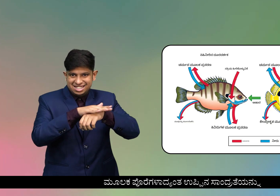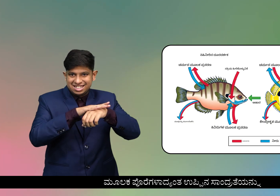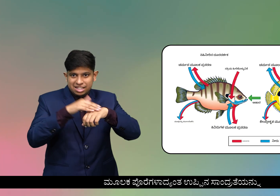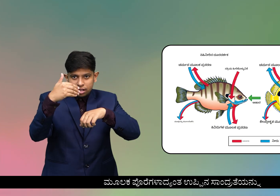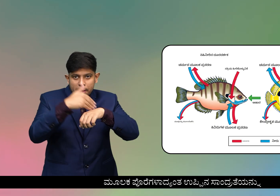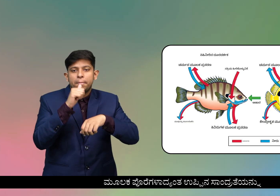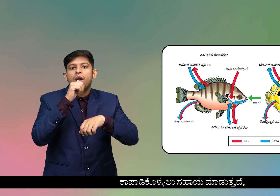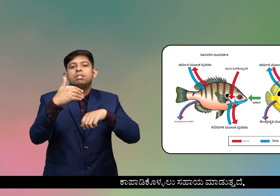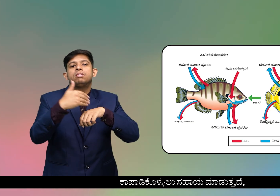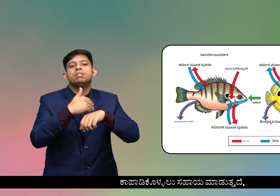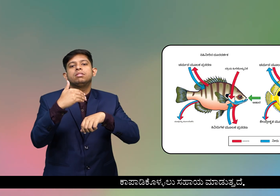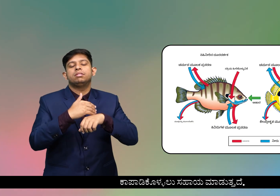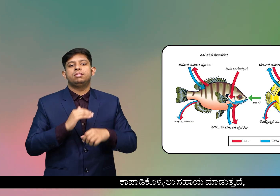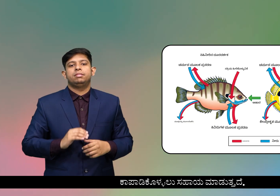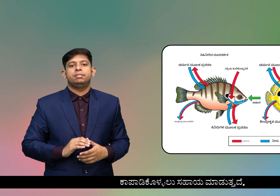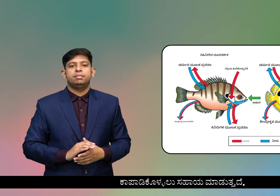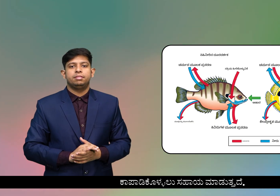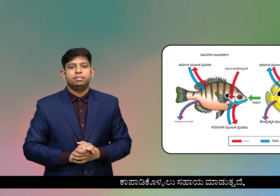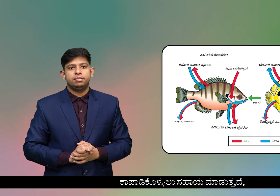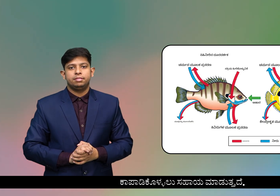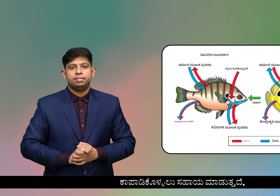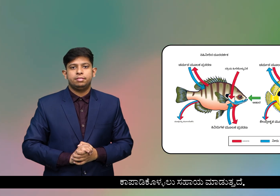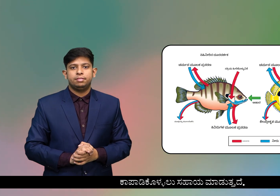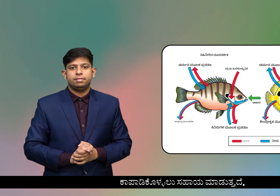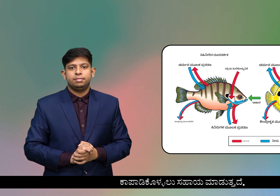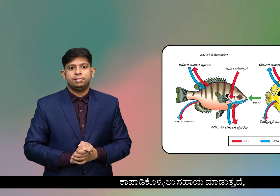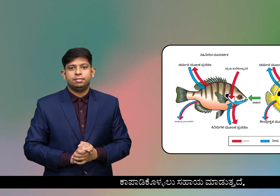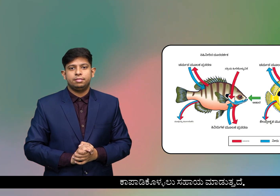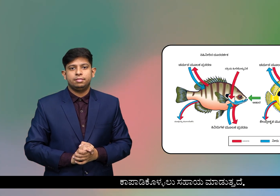ಉಪ್ಪಿನ ಸಾಂದ್ರತೆಯನ್ನ ಕಾಪಾಡಿಕೊಳ್ಳಲು ಸಹಾಯ ಮಾಡುತ್ತೆ.